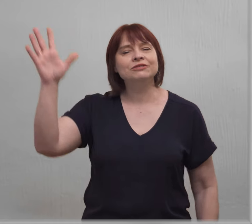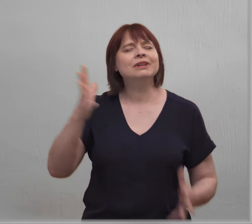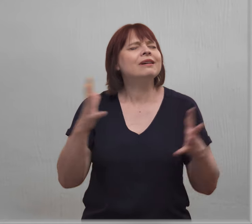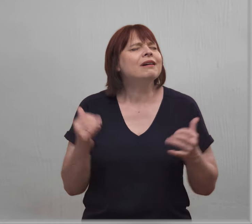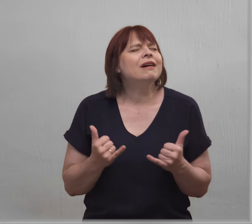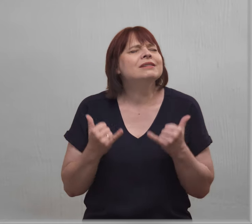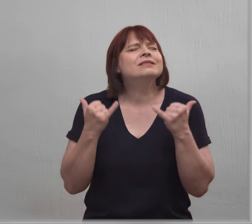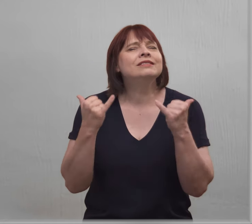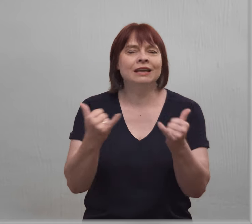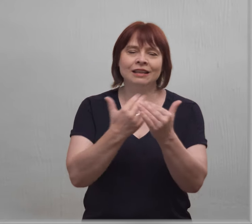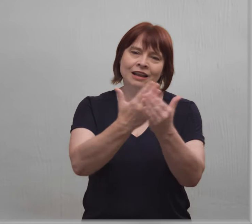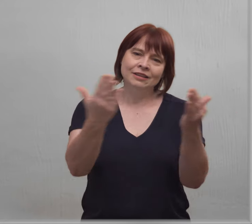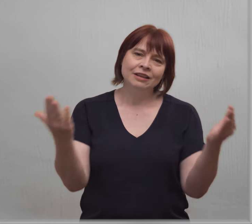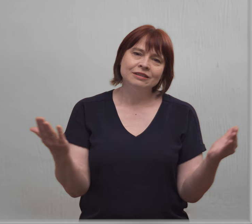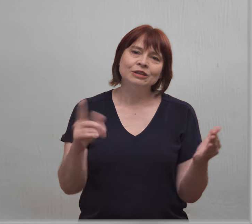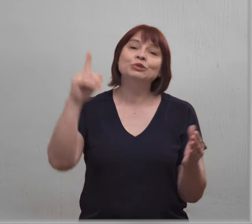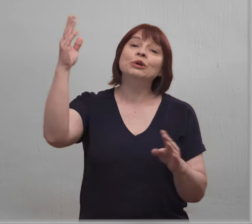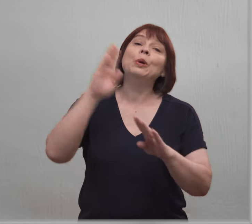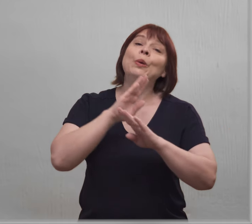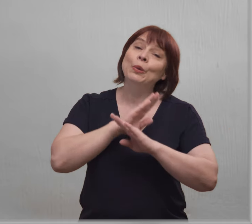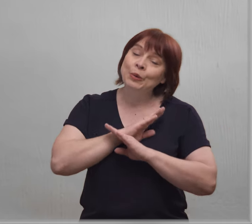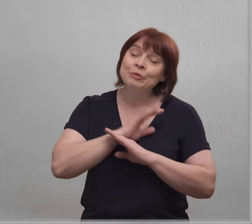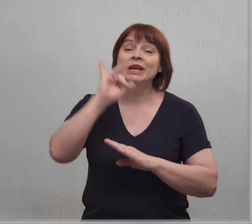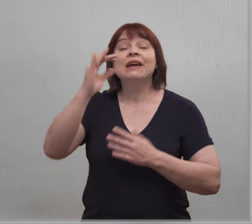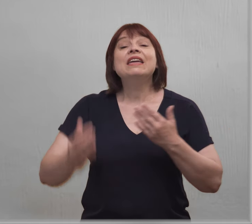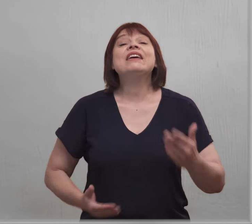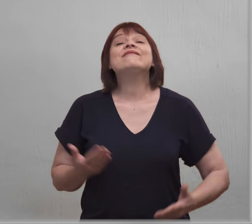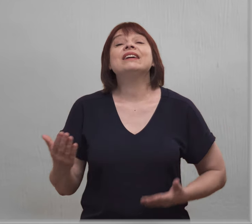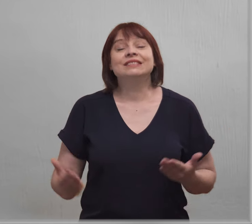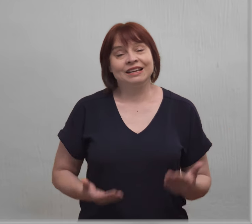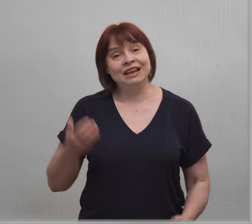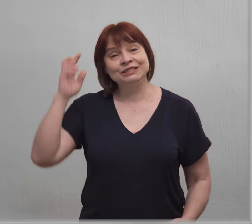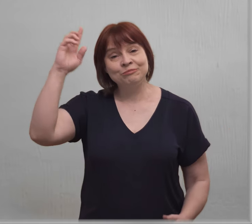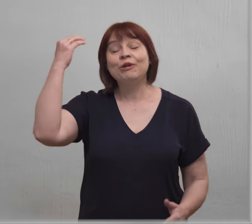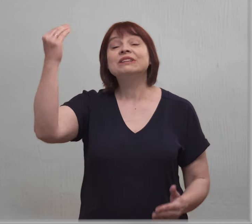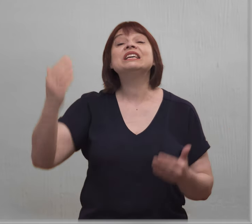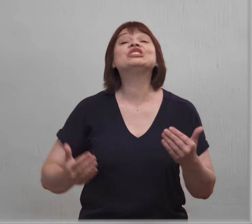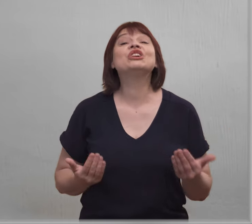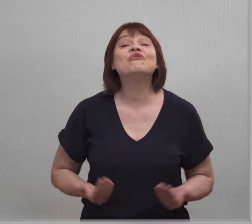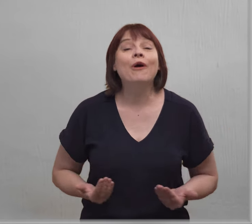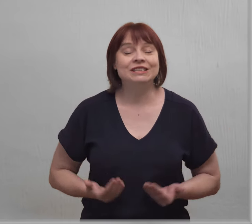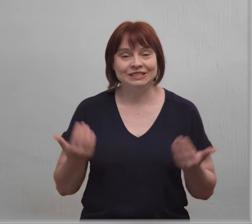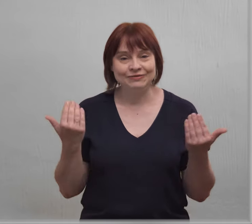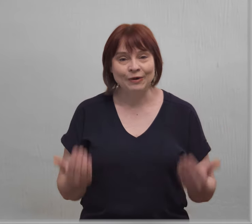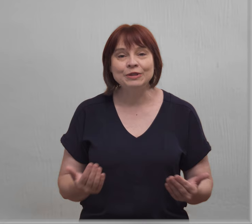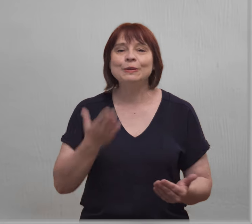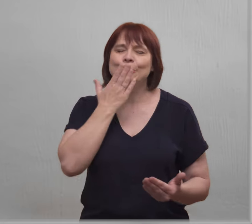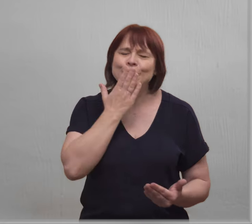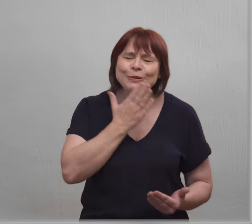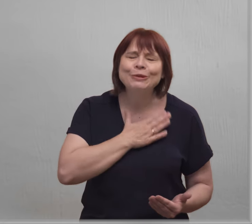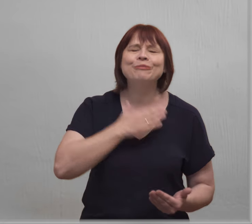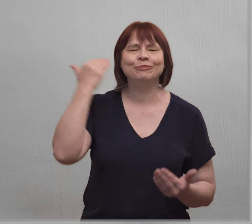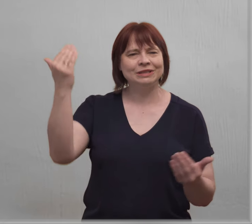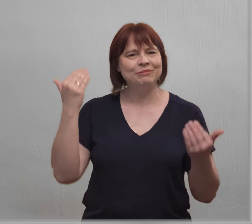нас, Господь, что ты умер. И ты воскресший Бог, ты живой сегодня. Мы любим тебя, Господь